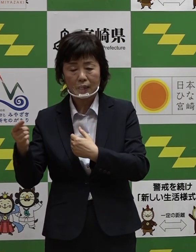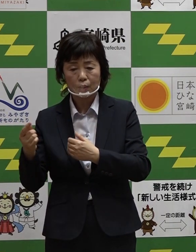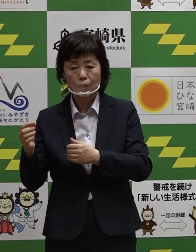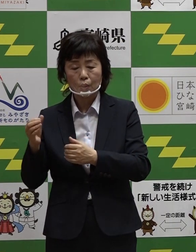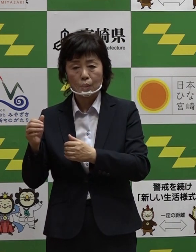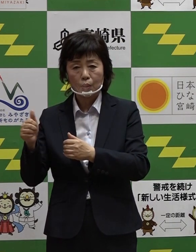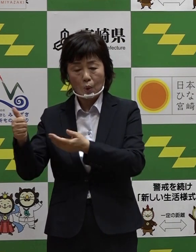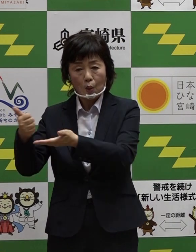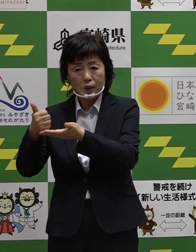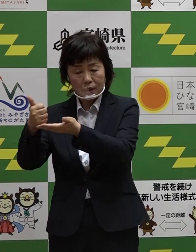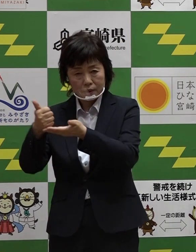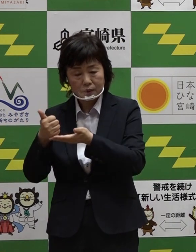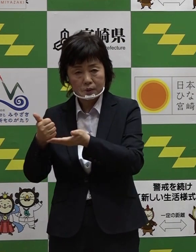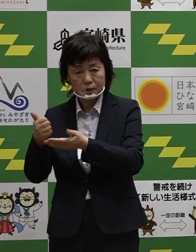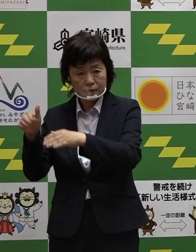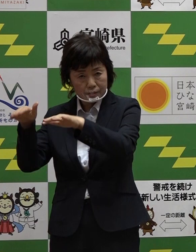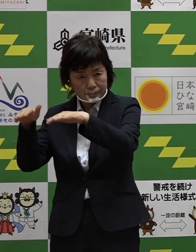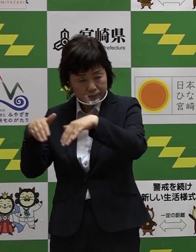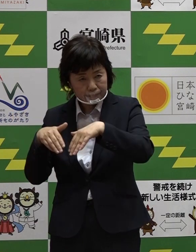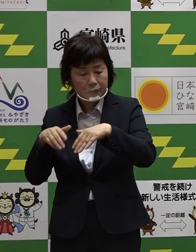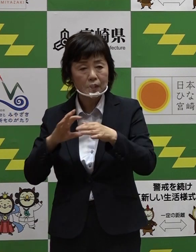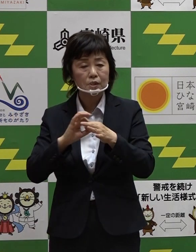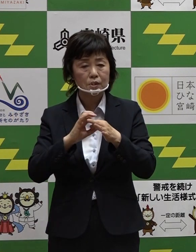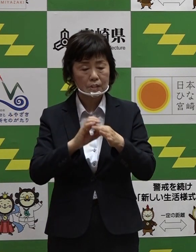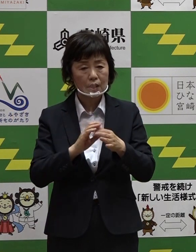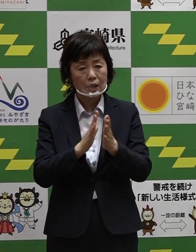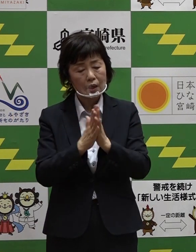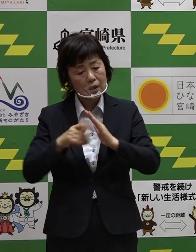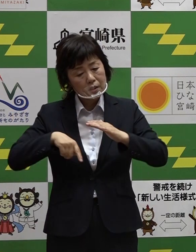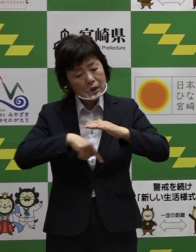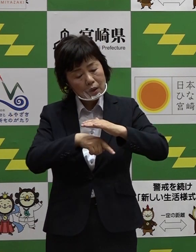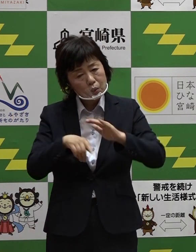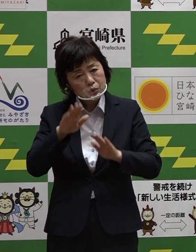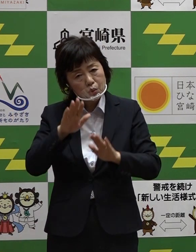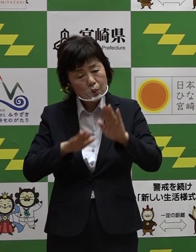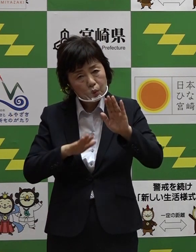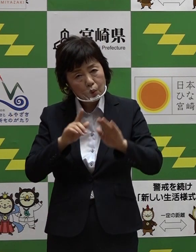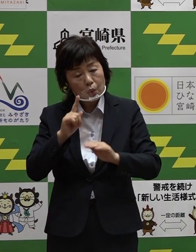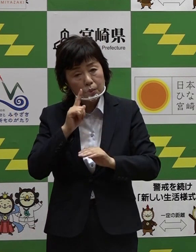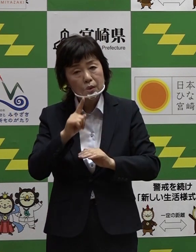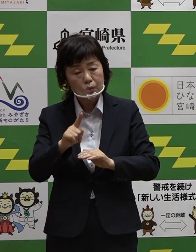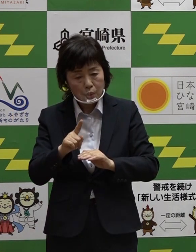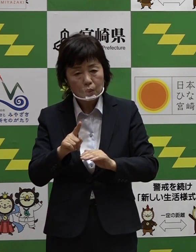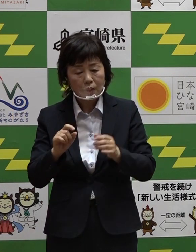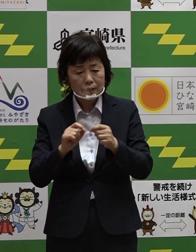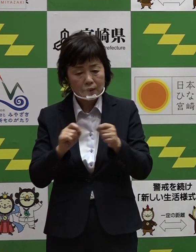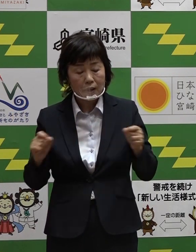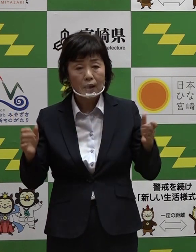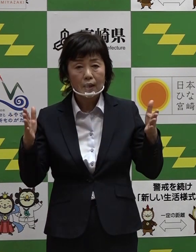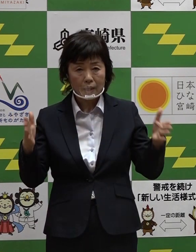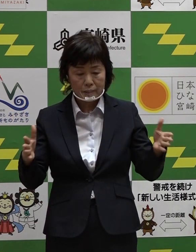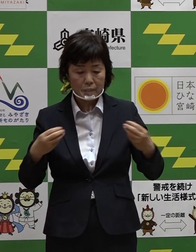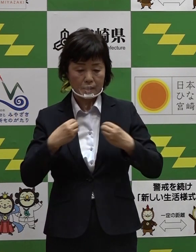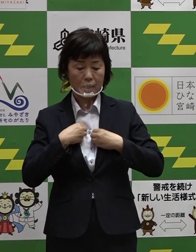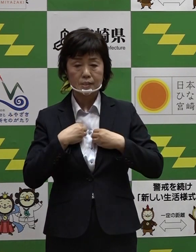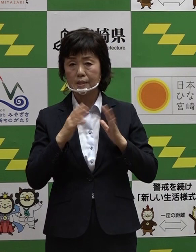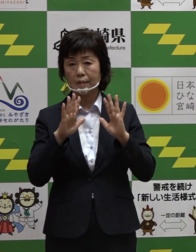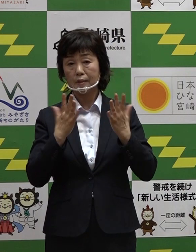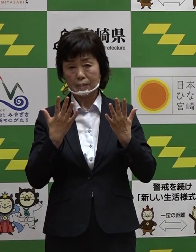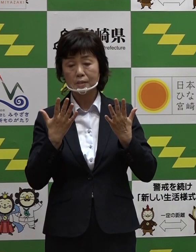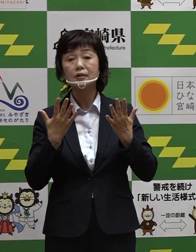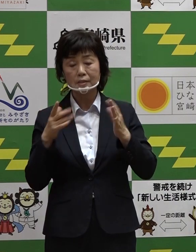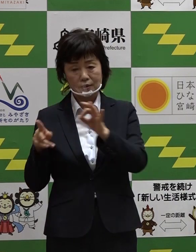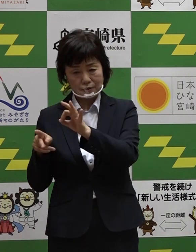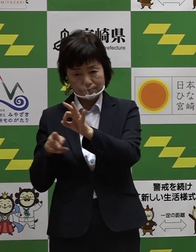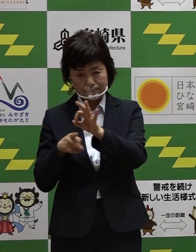誘客ということからしますと、県内の状況を考えるとこれだけ長い期間ですね、感染が発生をしていないということであり